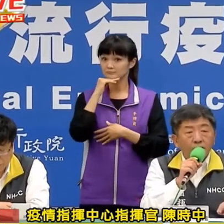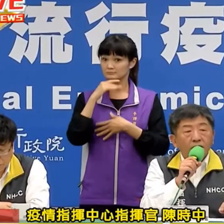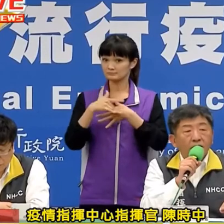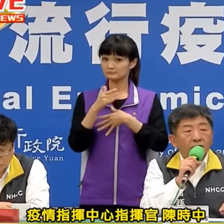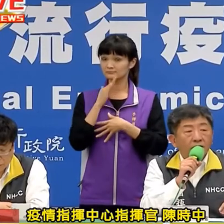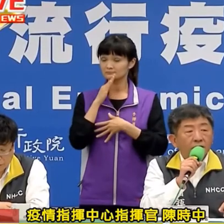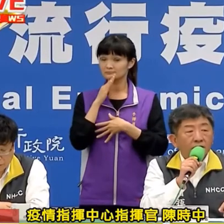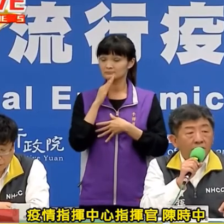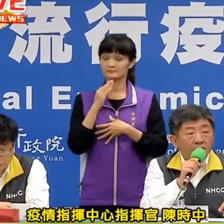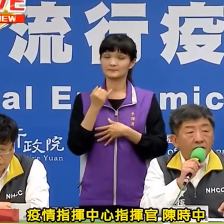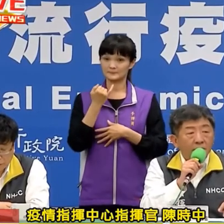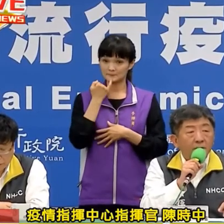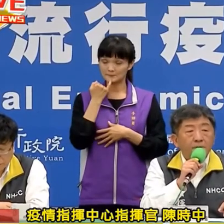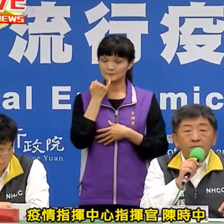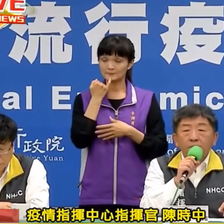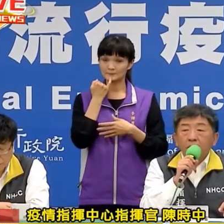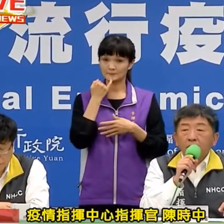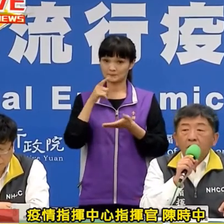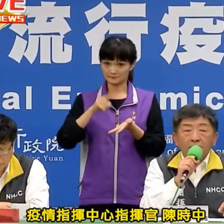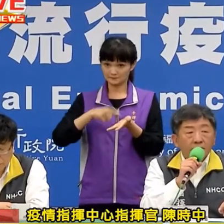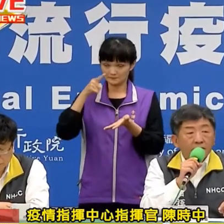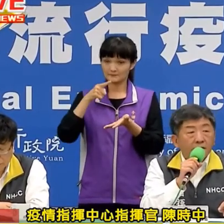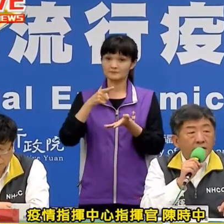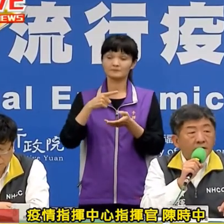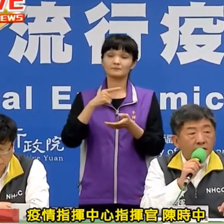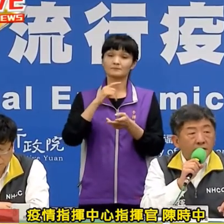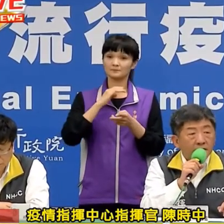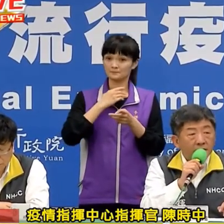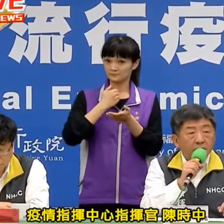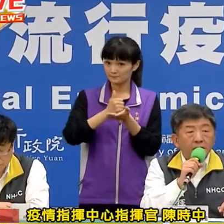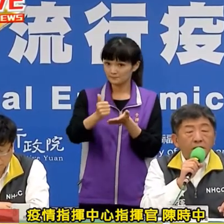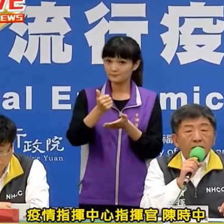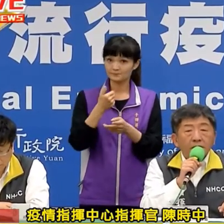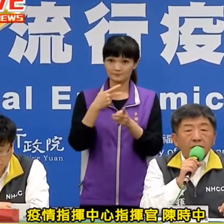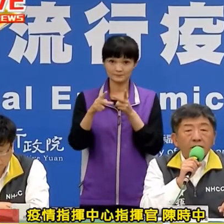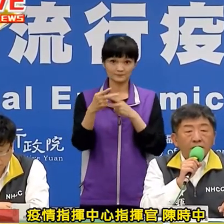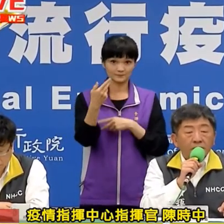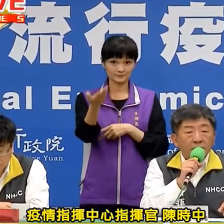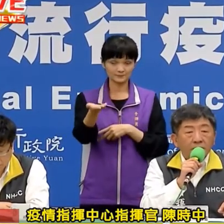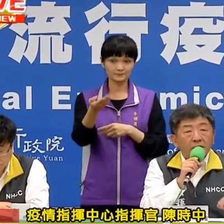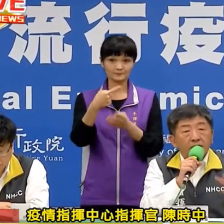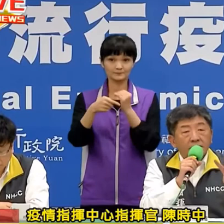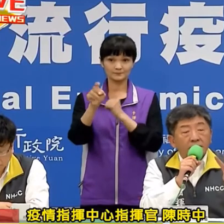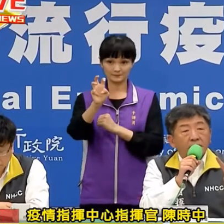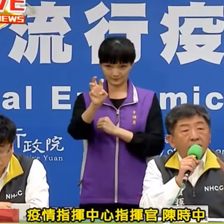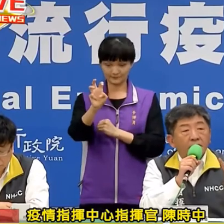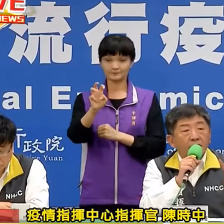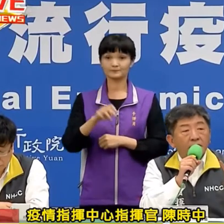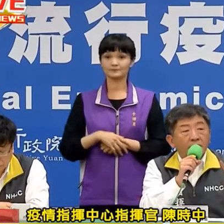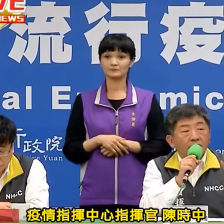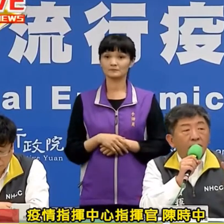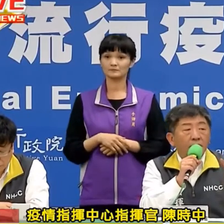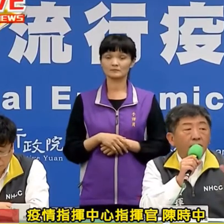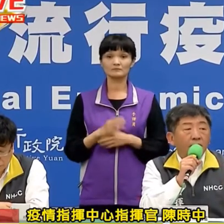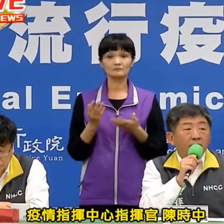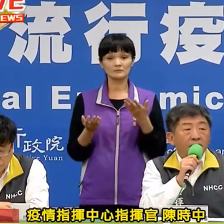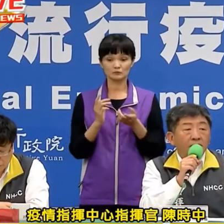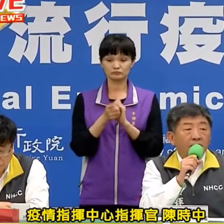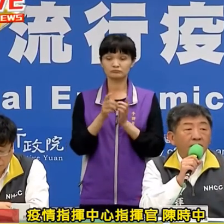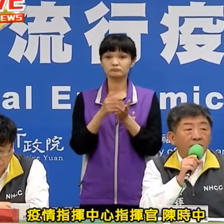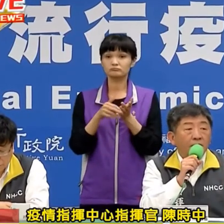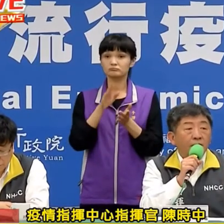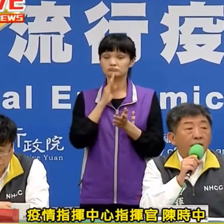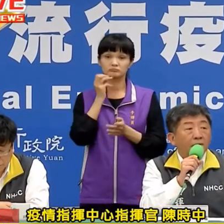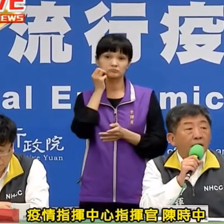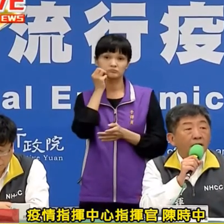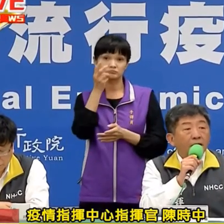啊，哦，允许他可以寄30片，好，哦，一次可以寄30片， 那为什么这个量？对，是两个月的量。那两个月